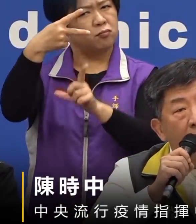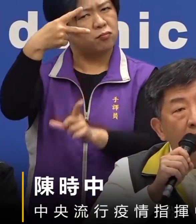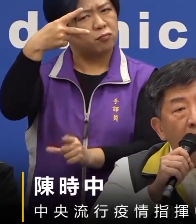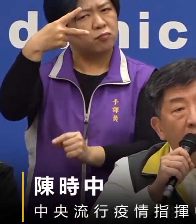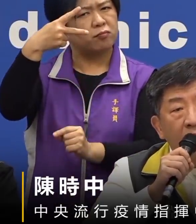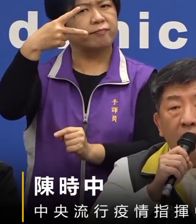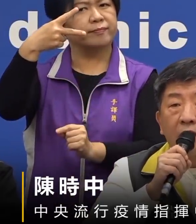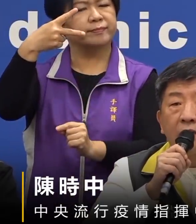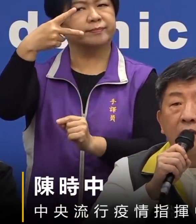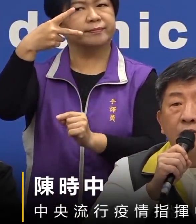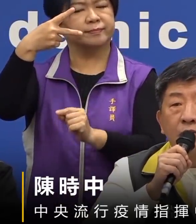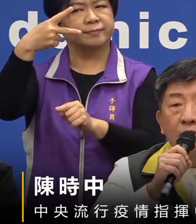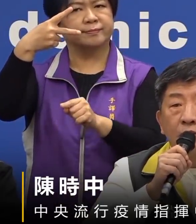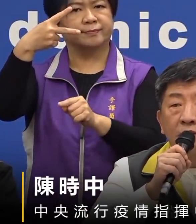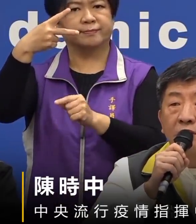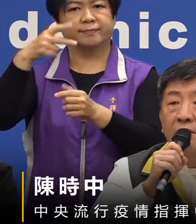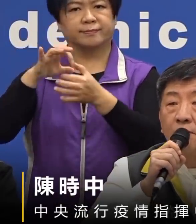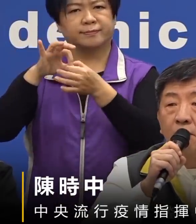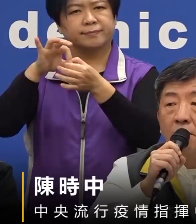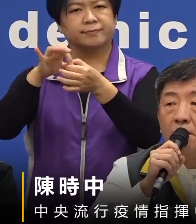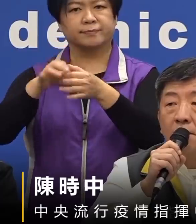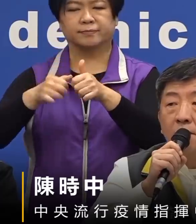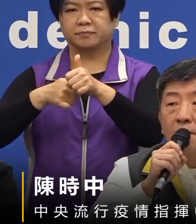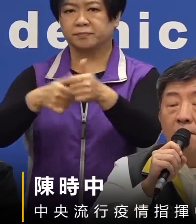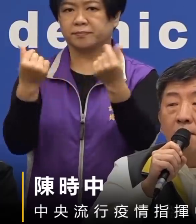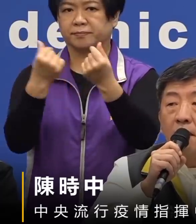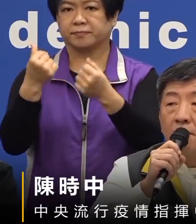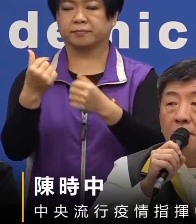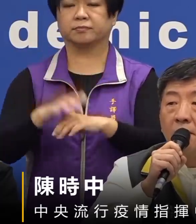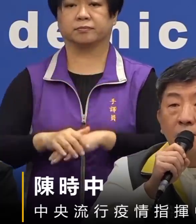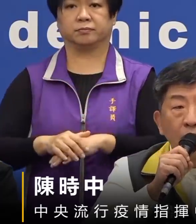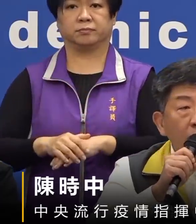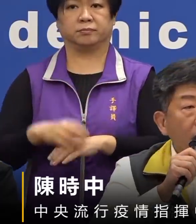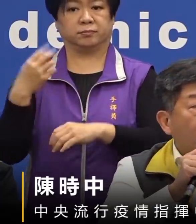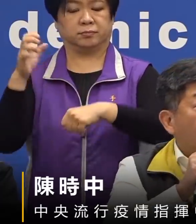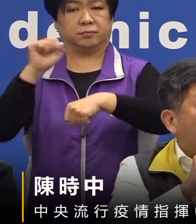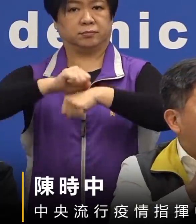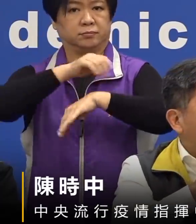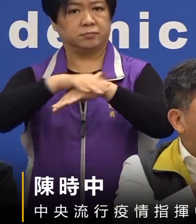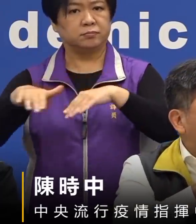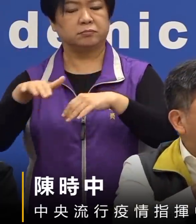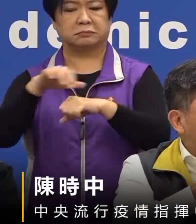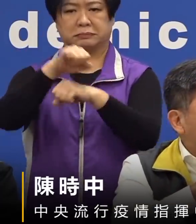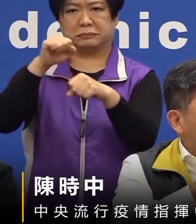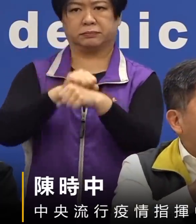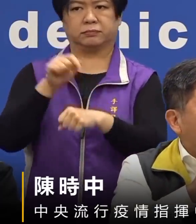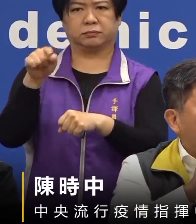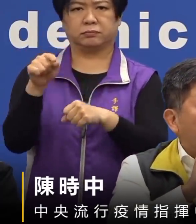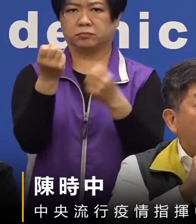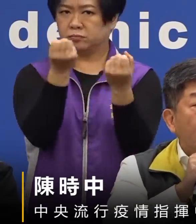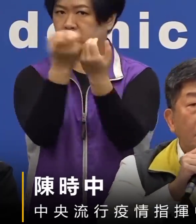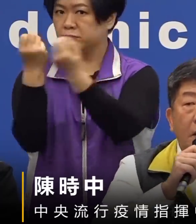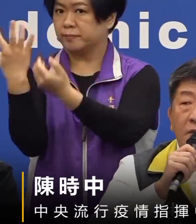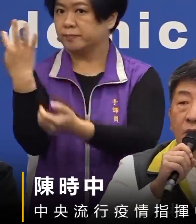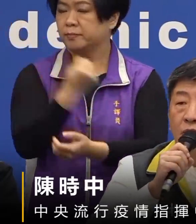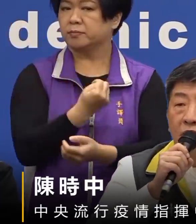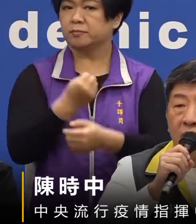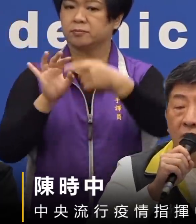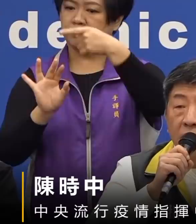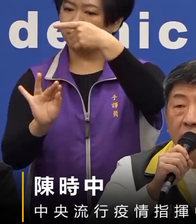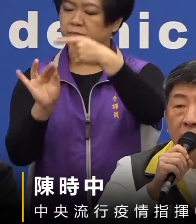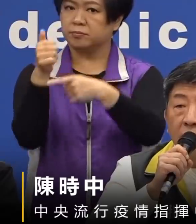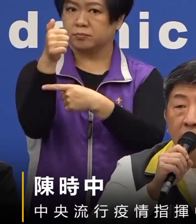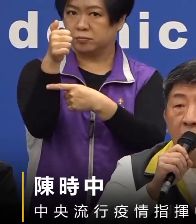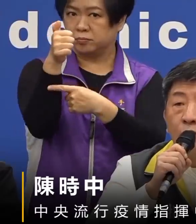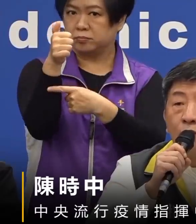二月一直来看到，就是说新加坡，好、有很多的一个个案，好、大概将近有